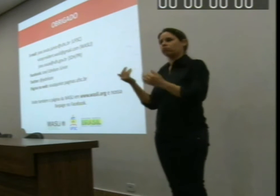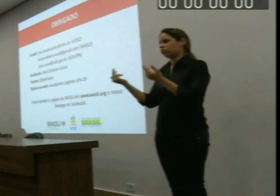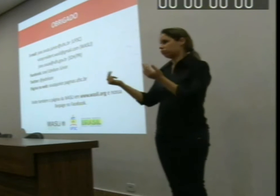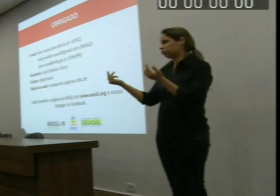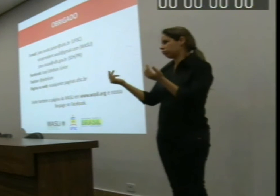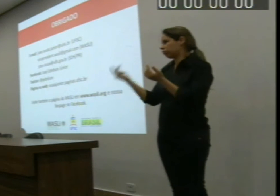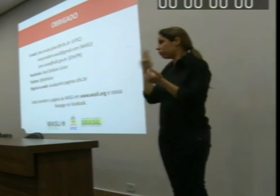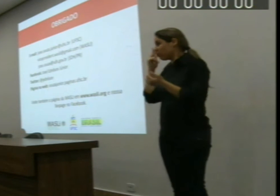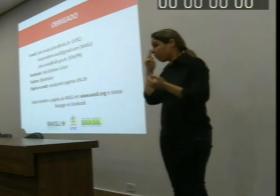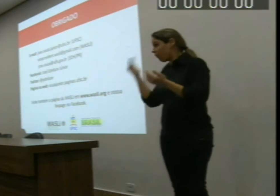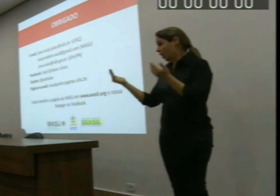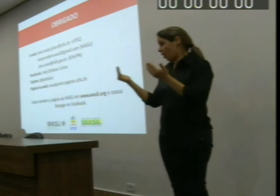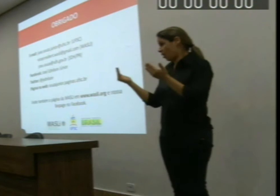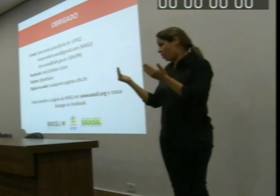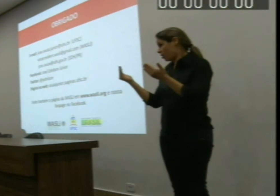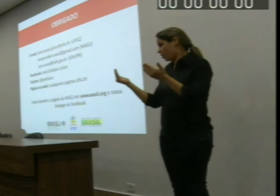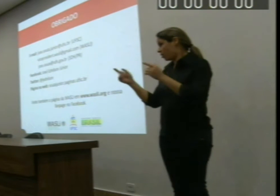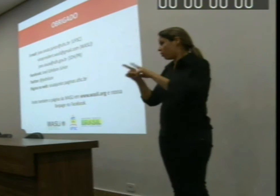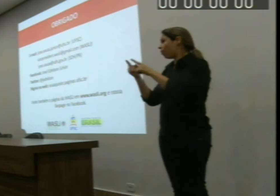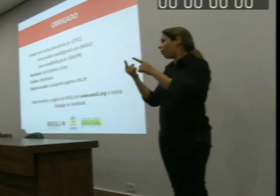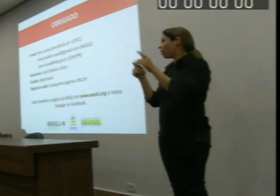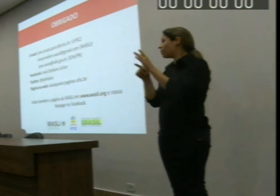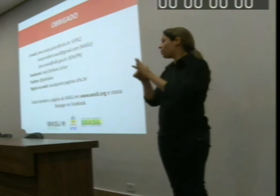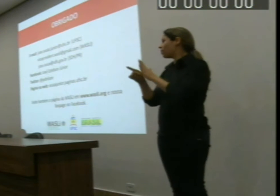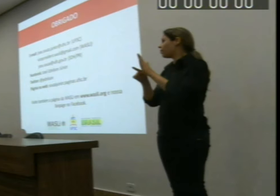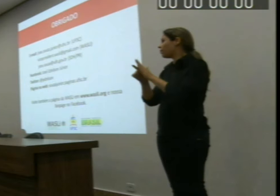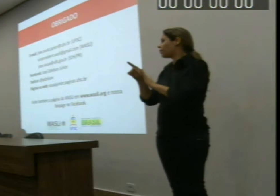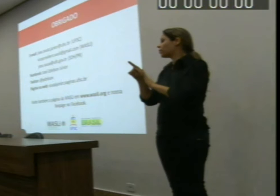aconteceu mas a questão não